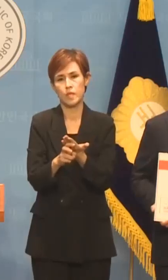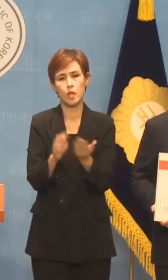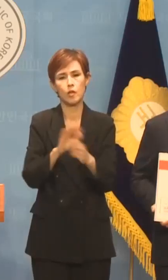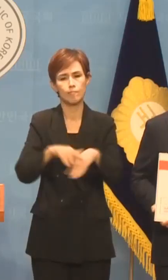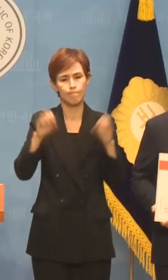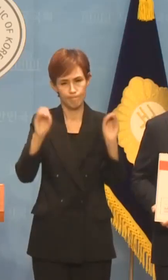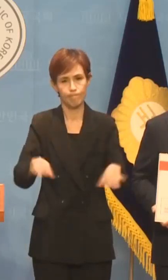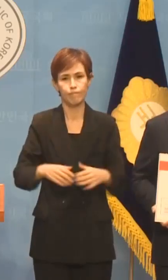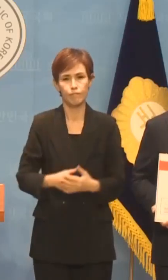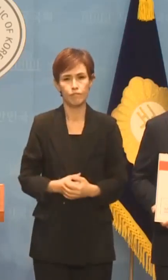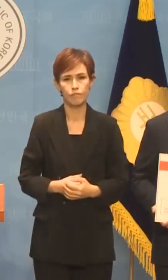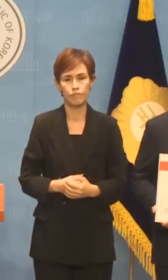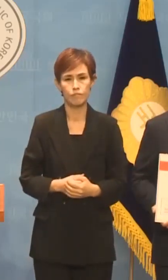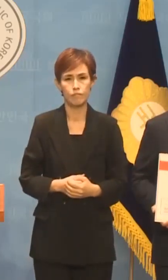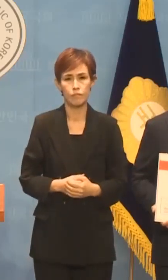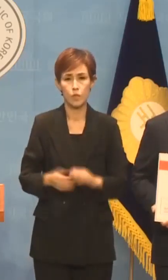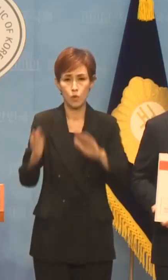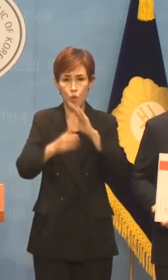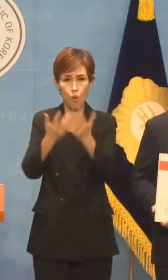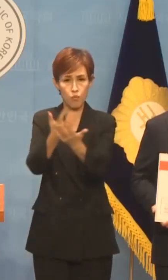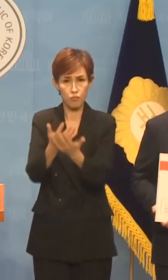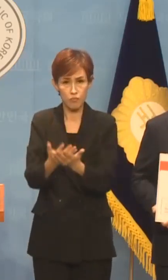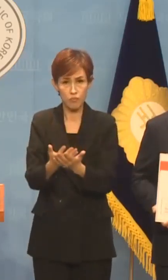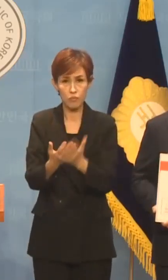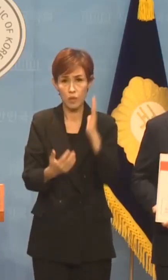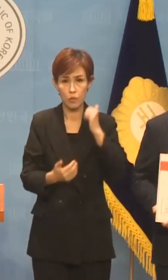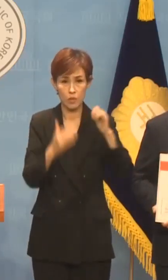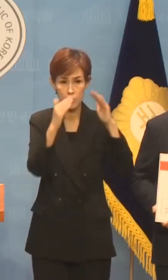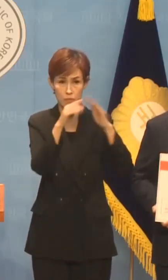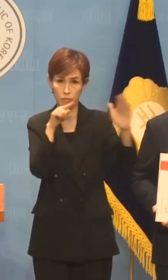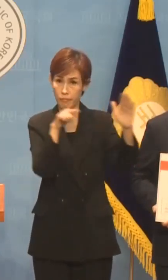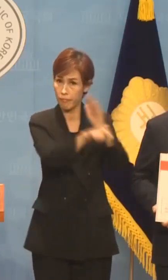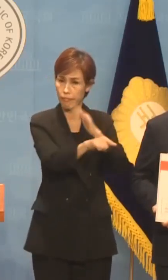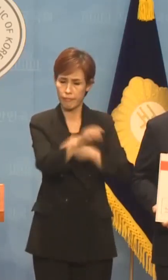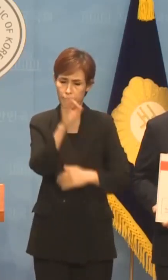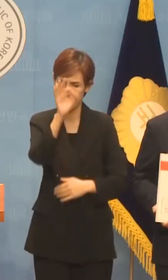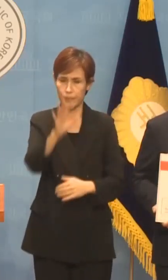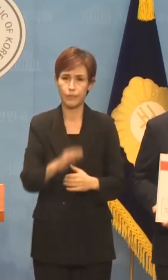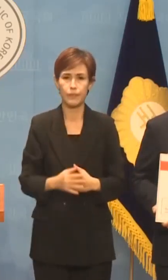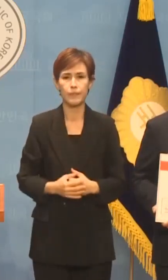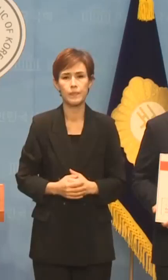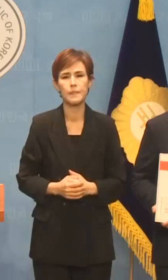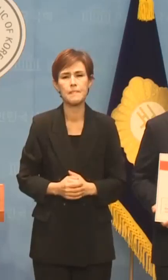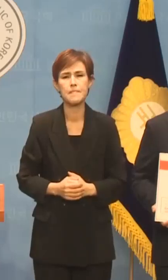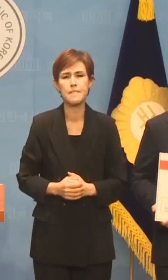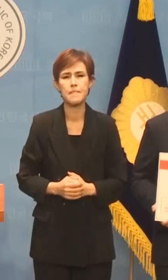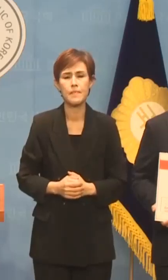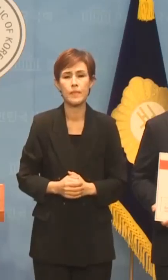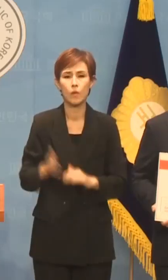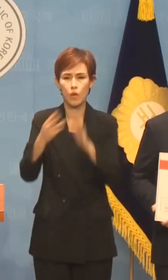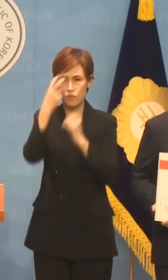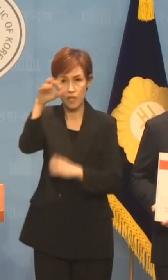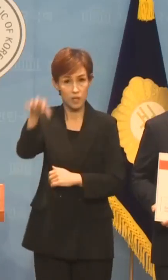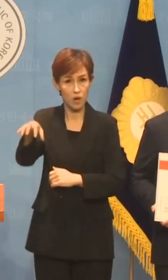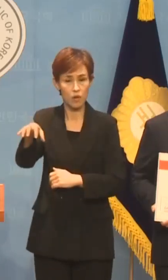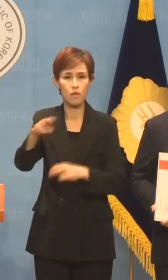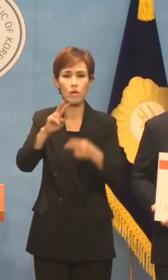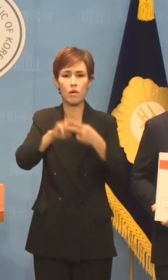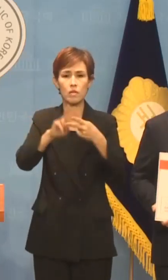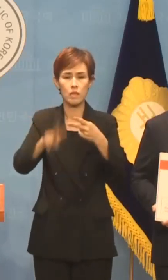뿐더러 애초에 해당 공문으로는 대통령 관저에 출입하는 것이 불가능합니다. 공수처는